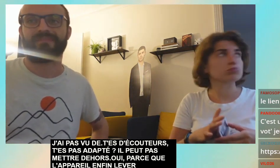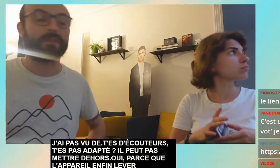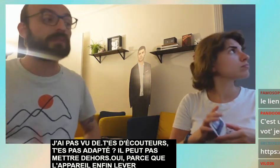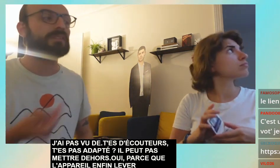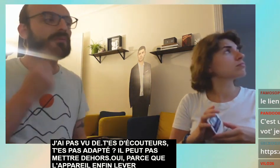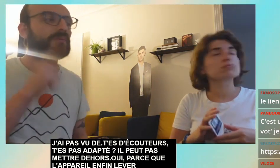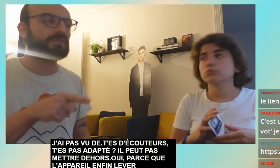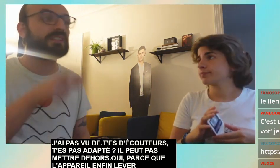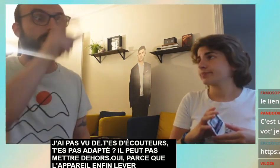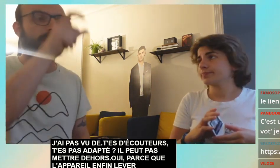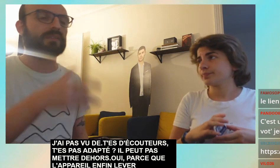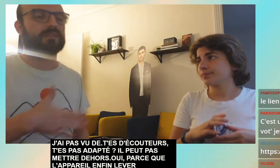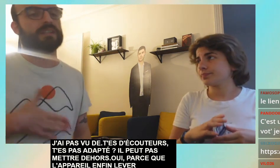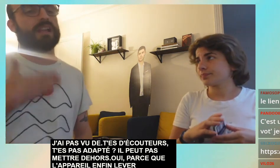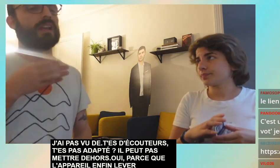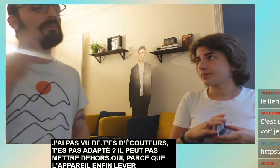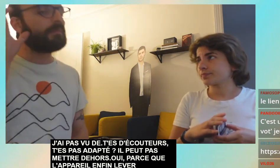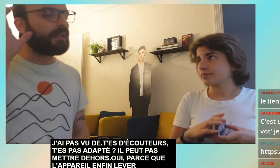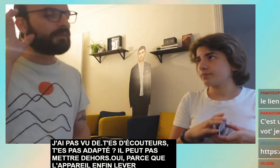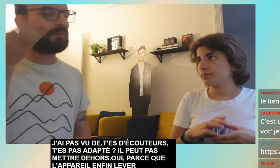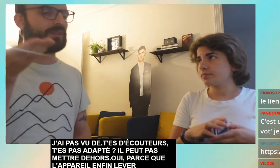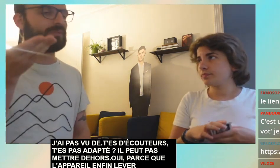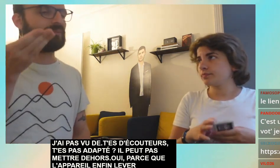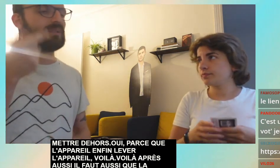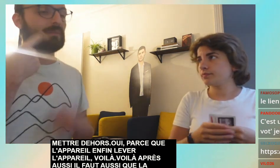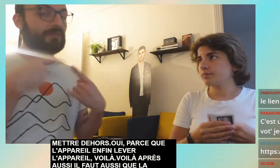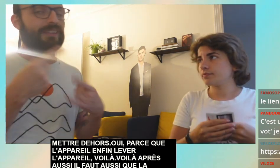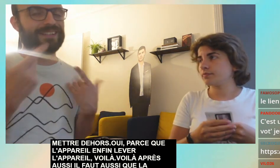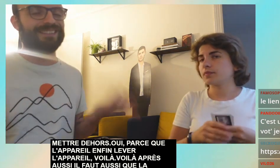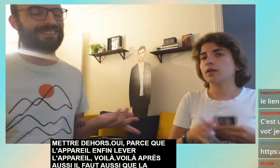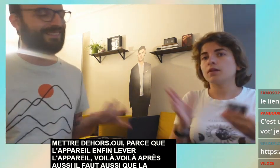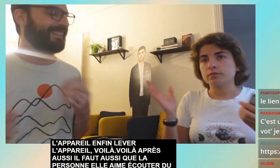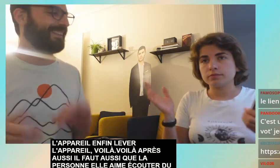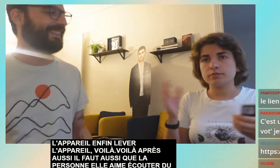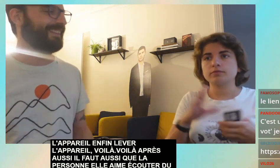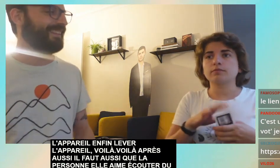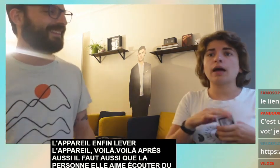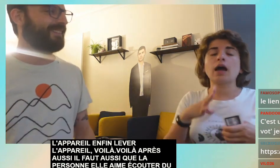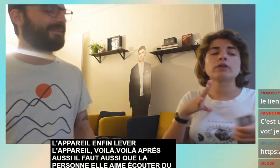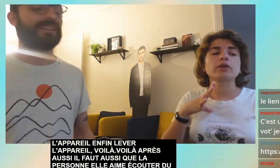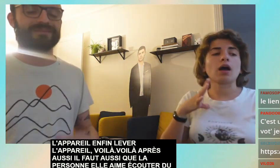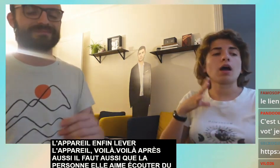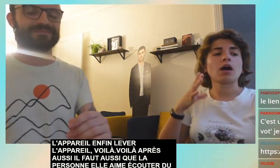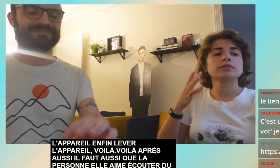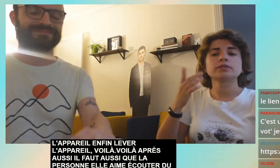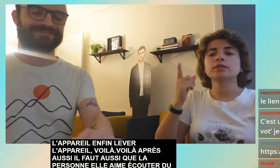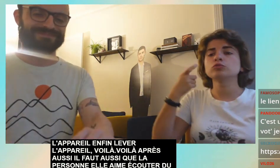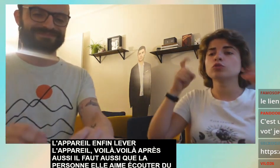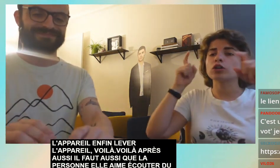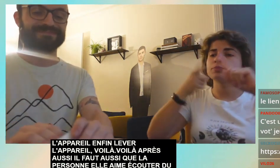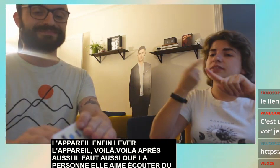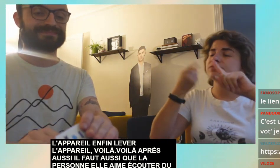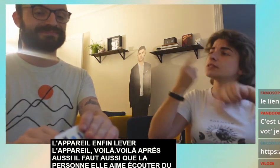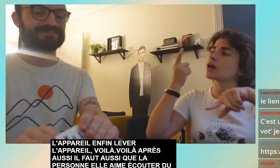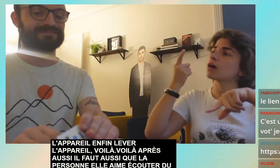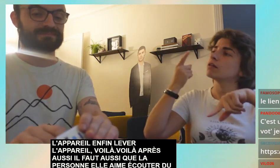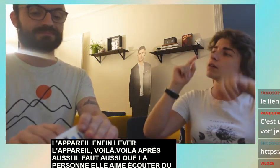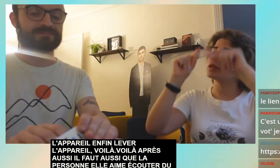Après aussi, il faut aussi que la personne, elle aime écouter du coup de la musique. Il y a des écouteurs spécifiques. Hein. Il y a